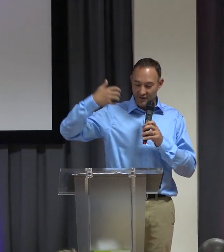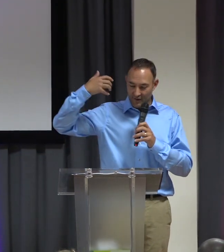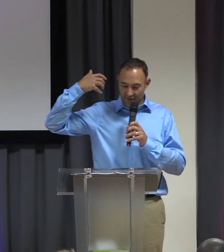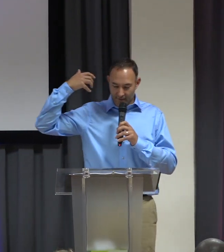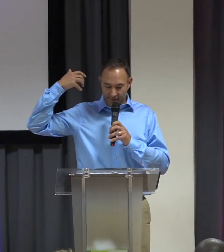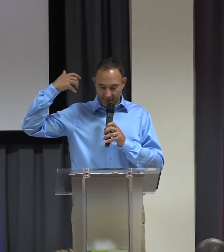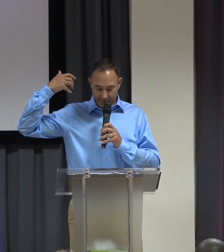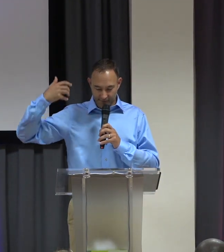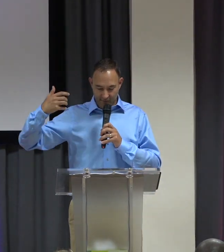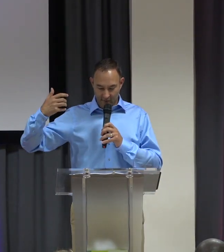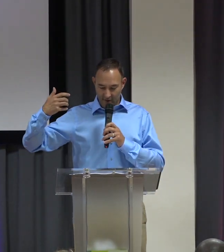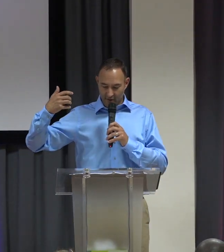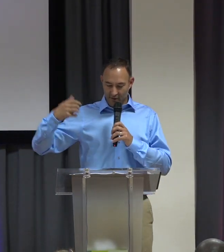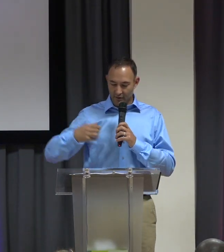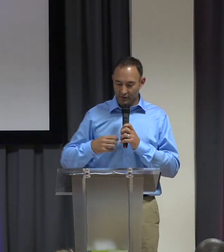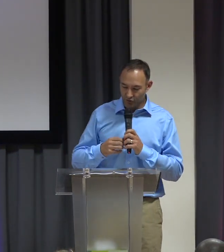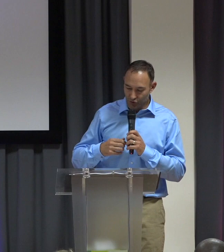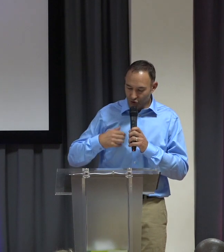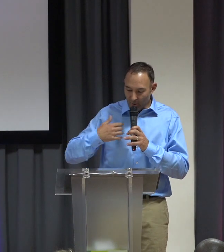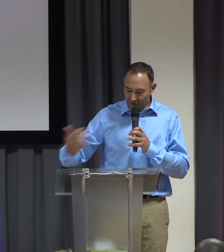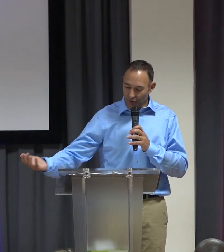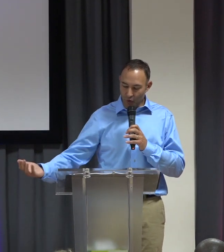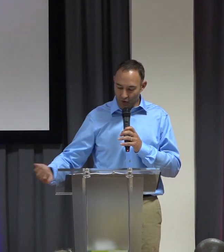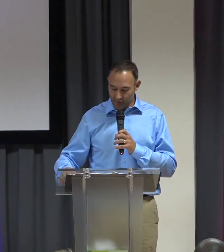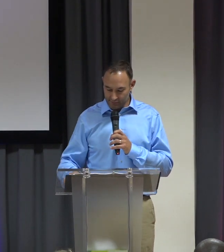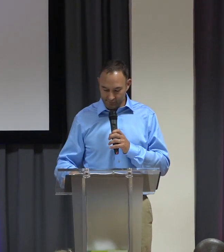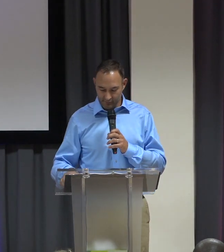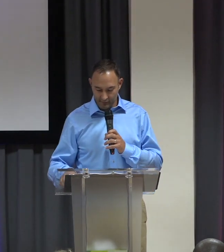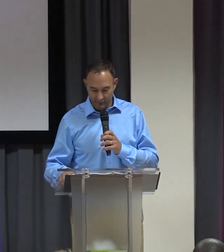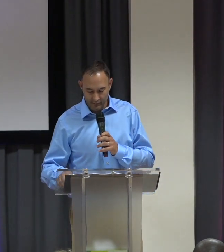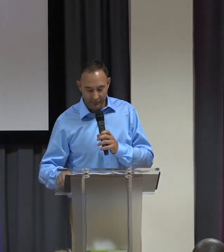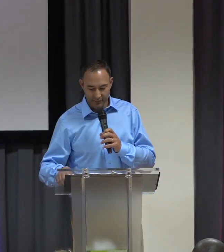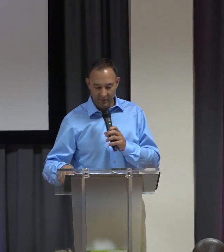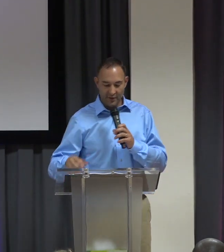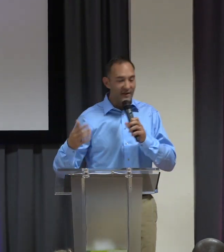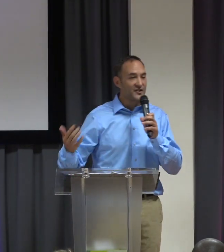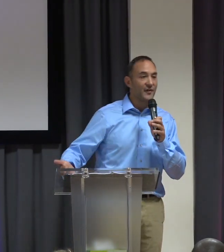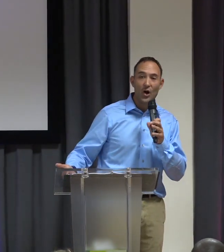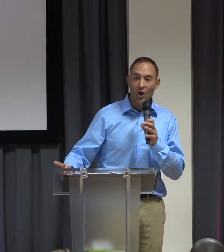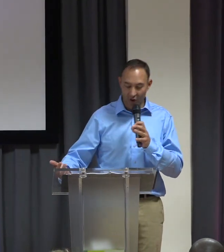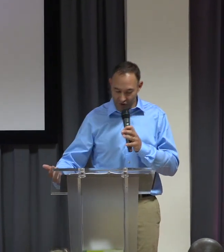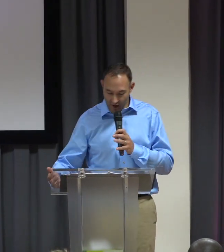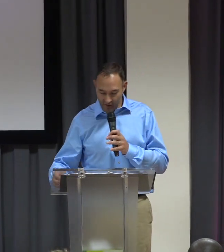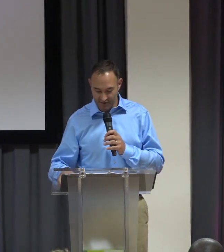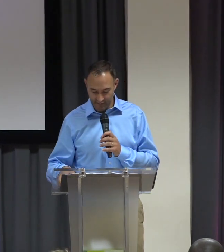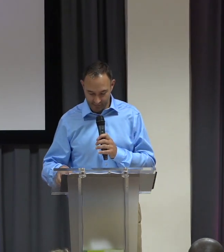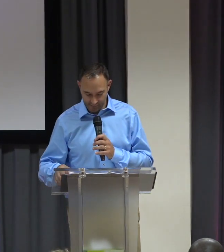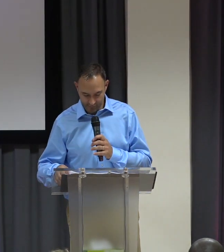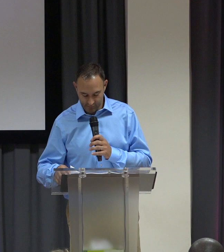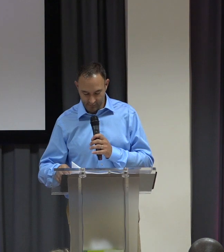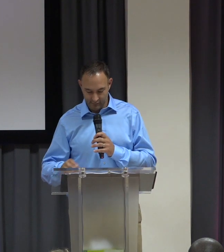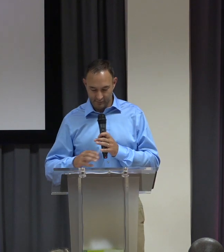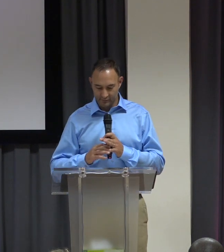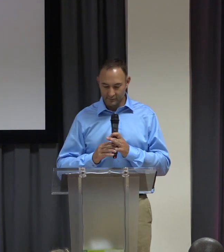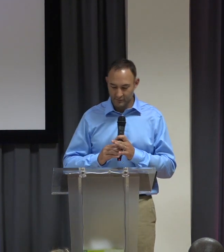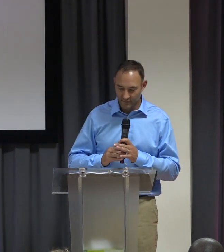divorce, les résultats comme divorce, trouble at school, les difficultés à l'école, effects of alcohol and drugs, les effets